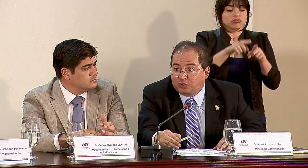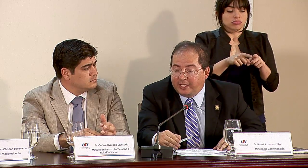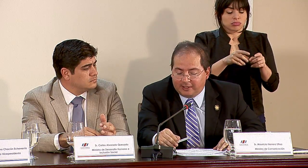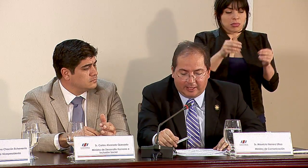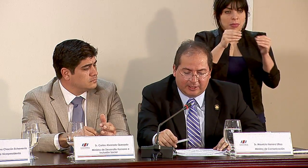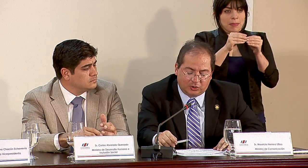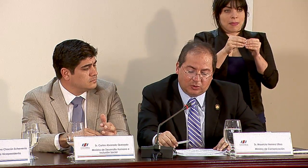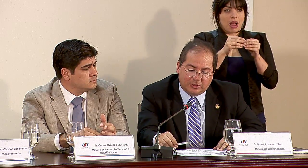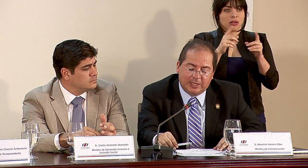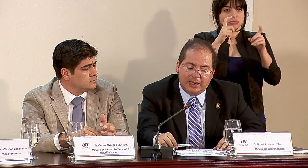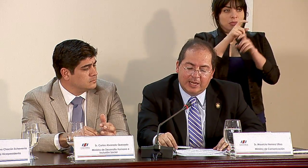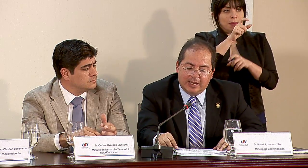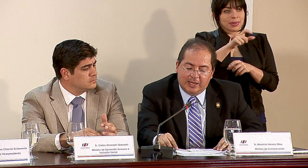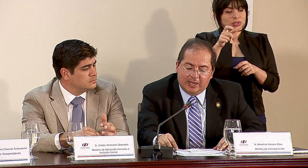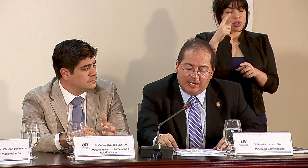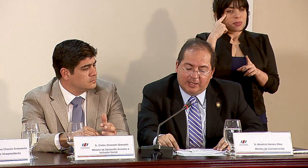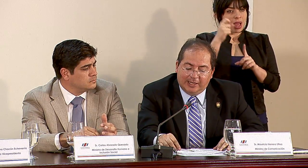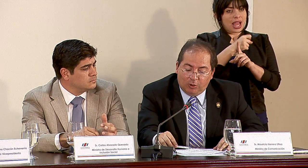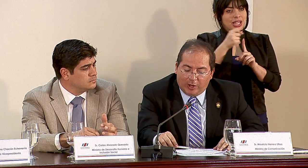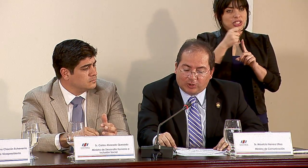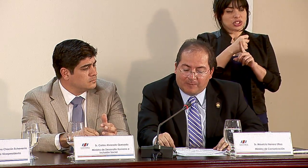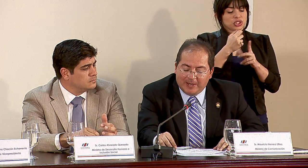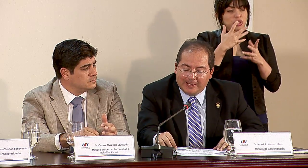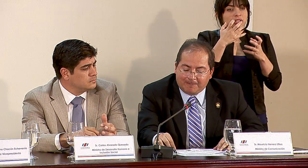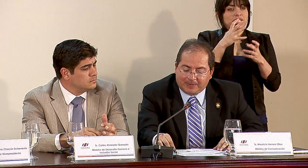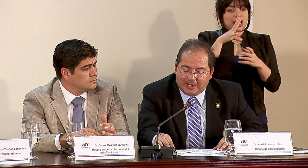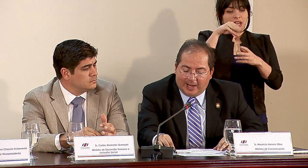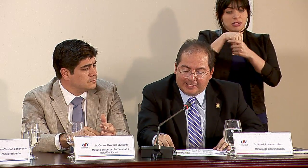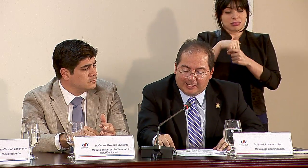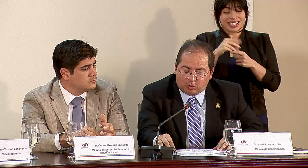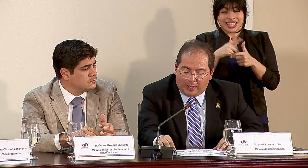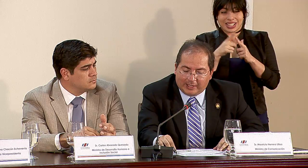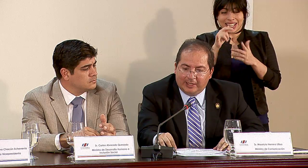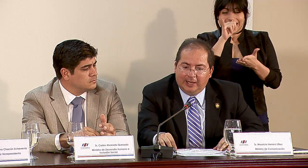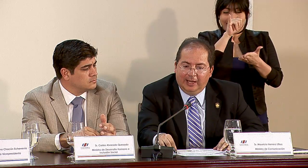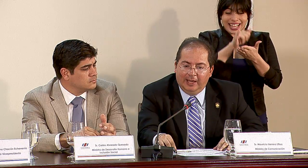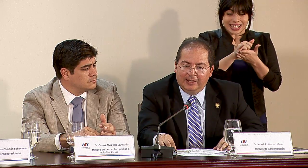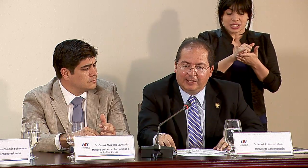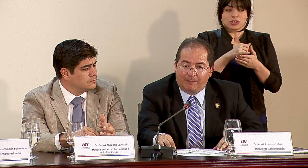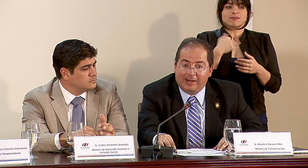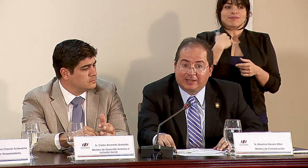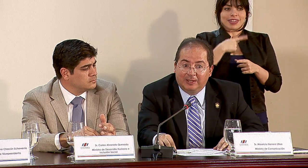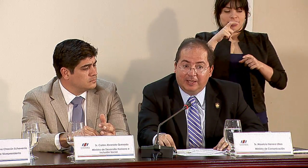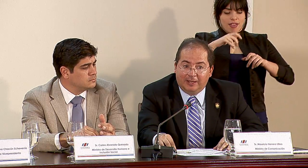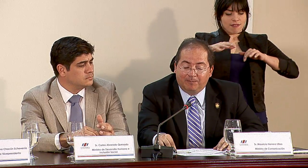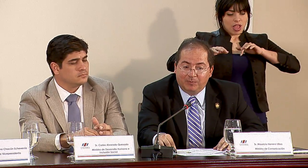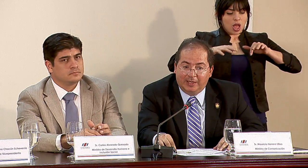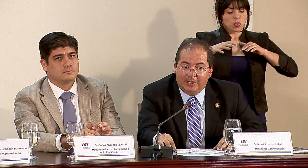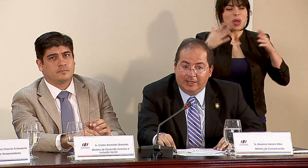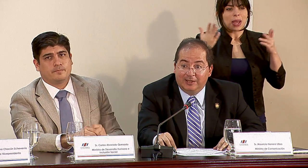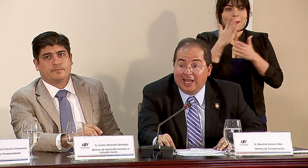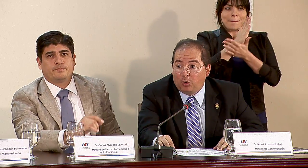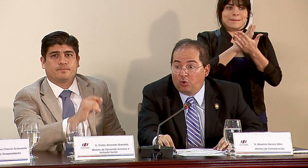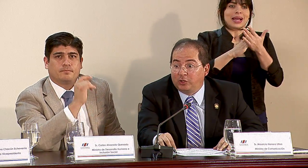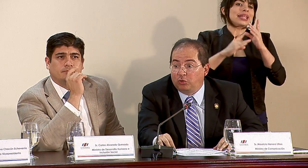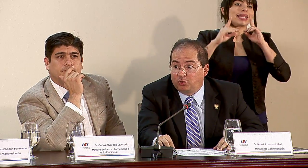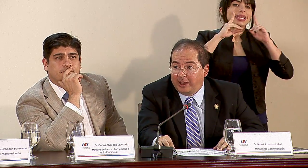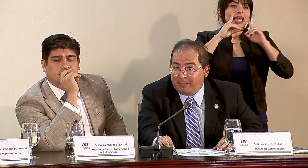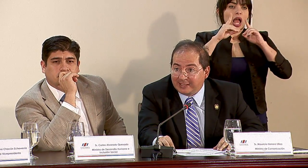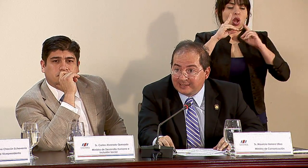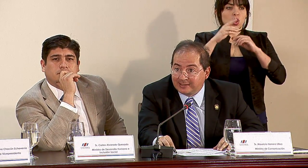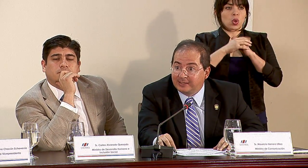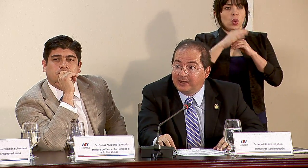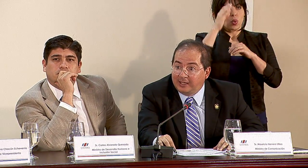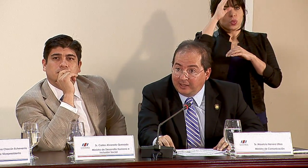sospechosos de agresión. Y luego también hay que actuar en la parte de diálogo y